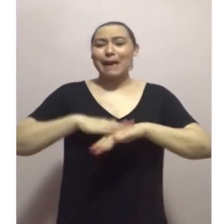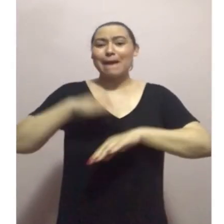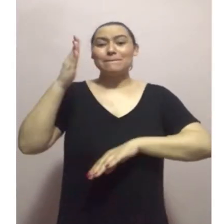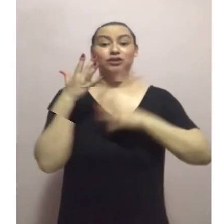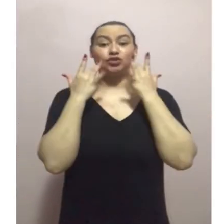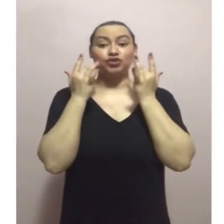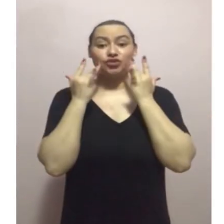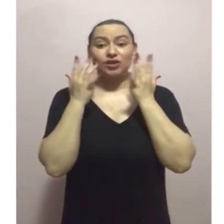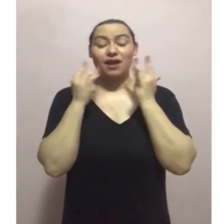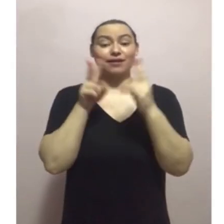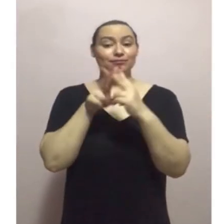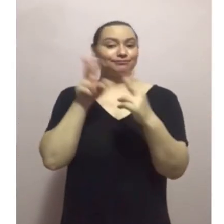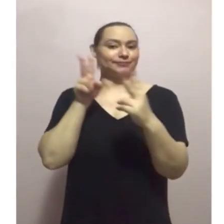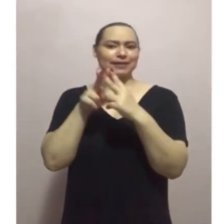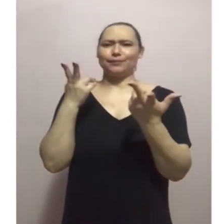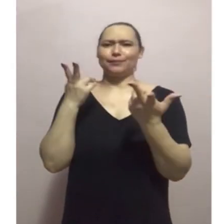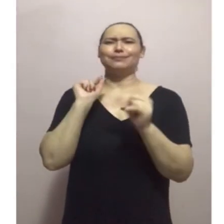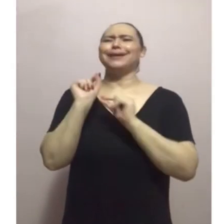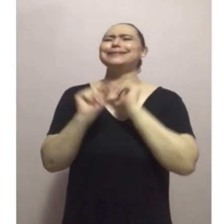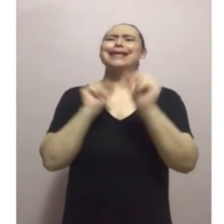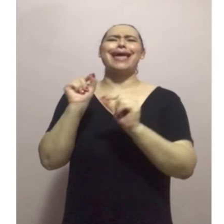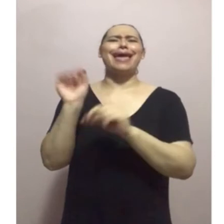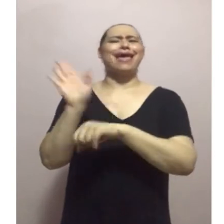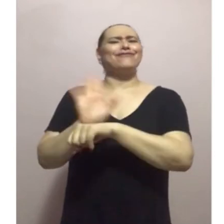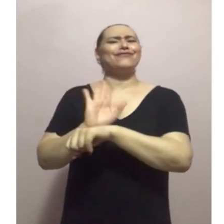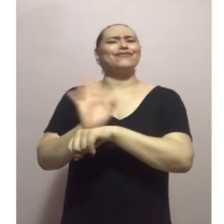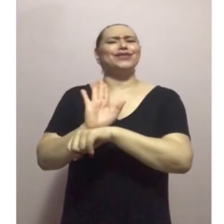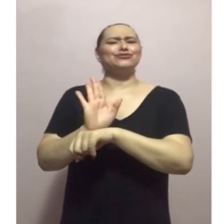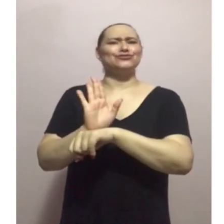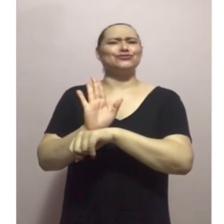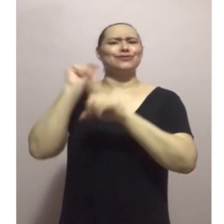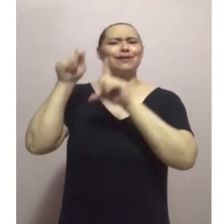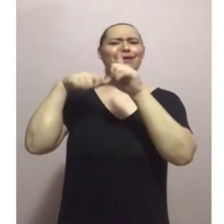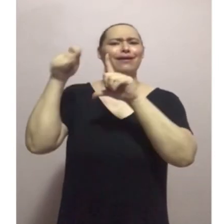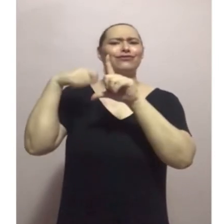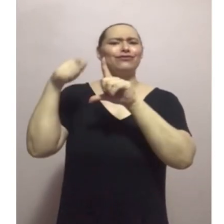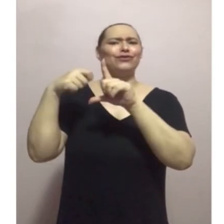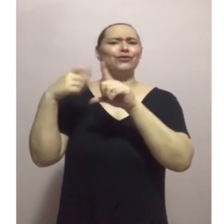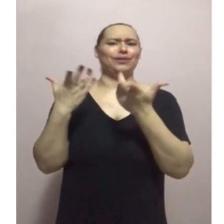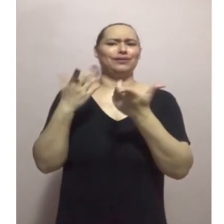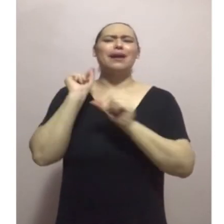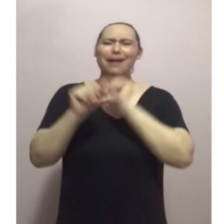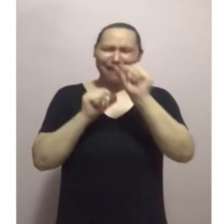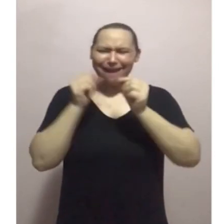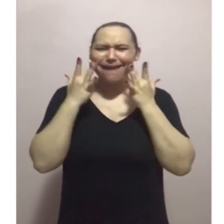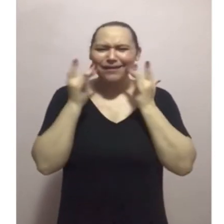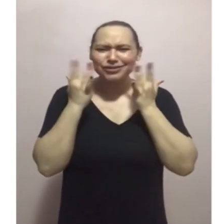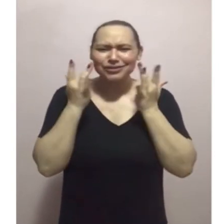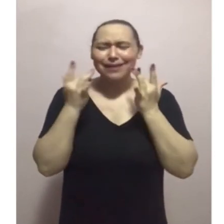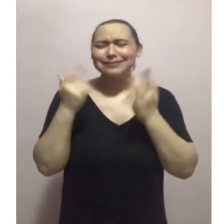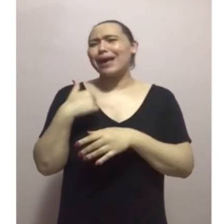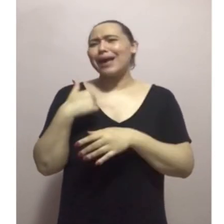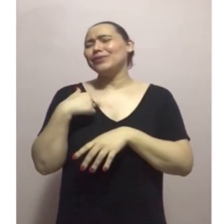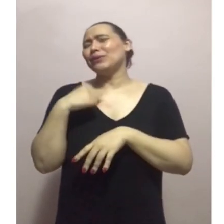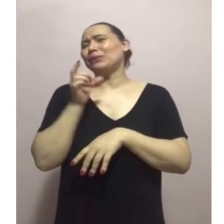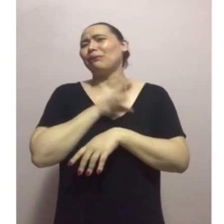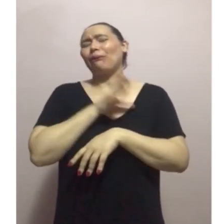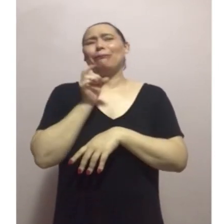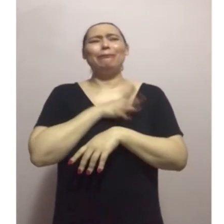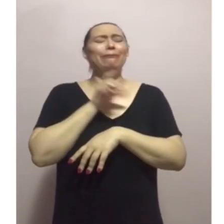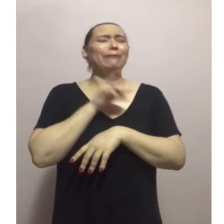Mas teatro, na web não é teatro, é filme, é vídeo, é isso. Eu fiquei muito, durante um tempo,